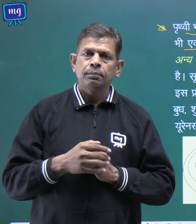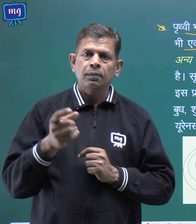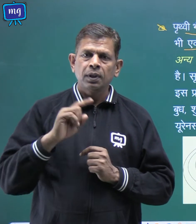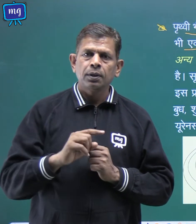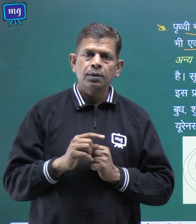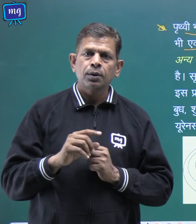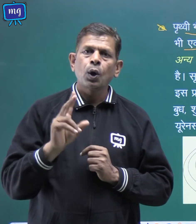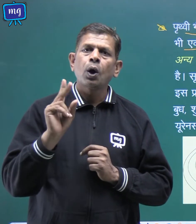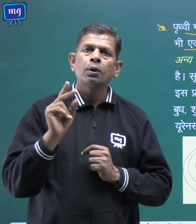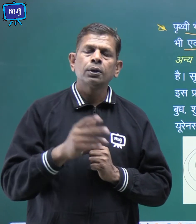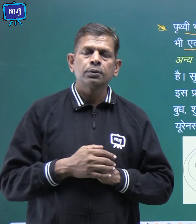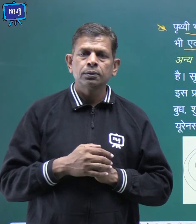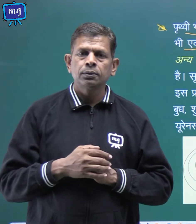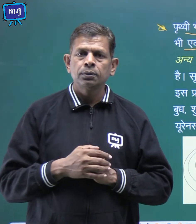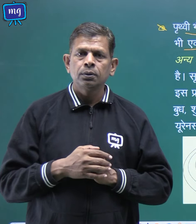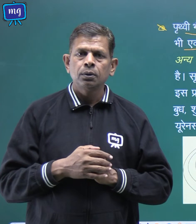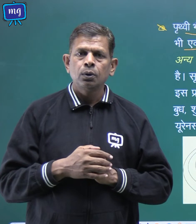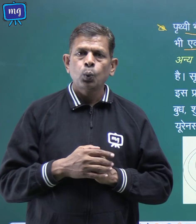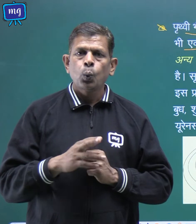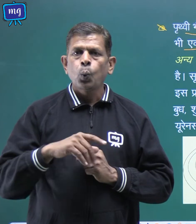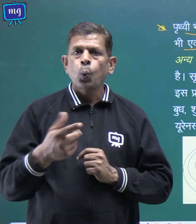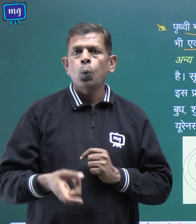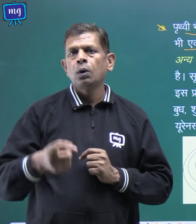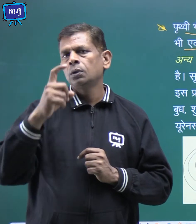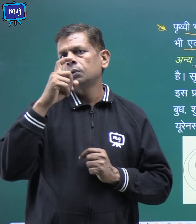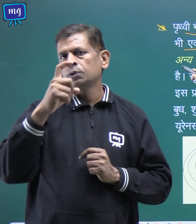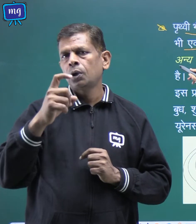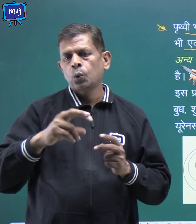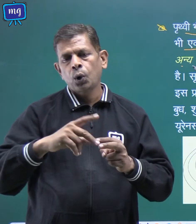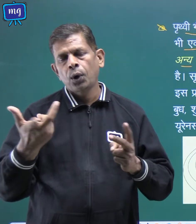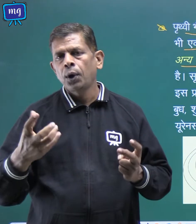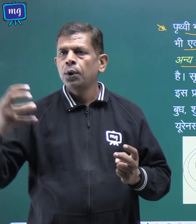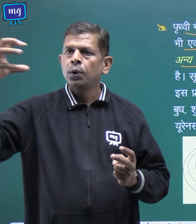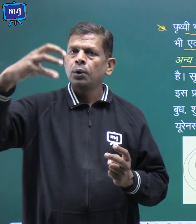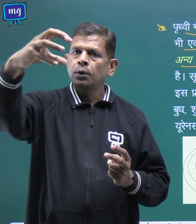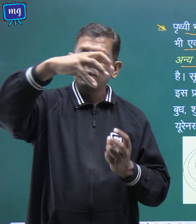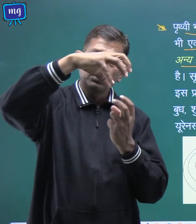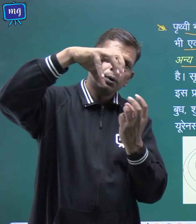इसके अतिरिक्त 7 अन्य ग्रह हैं।